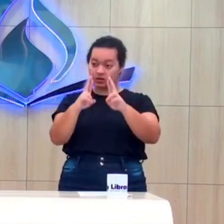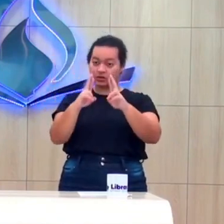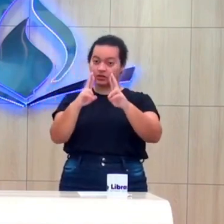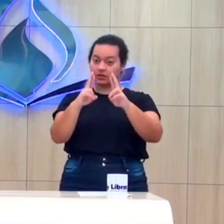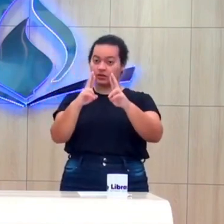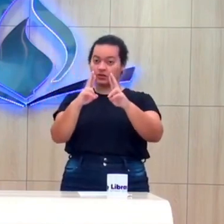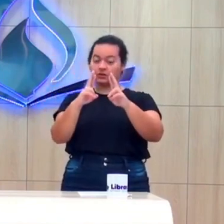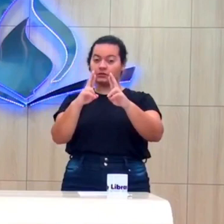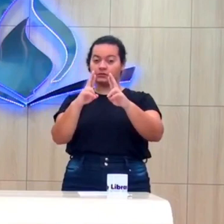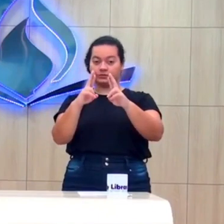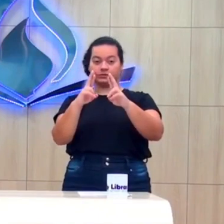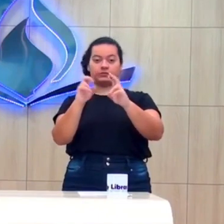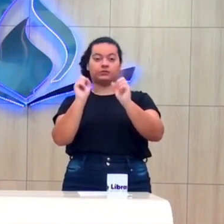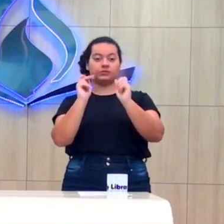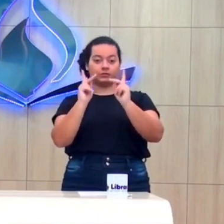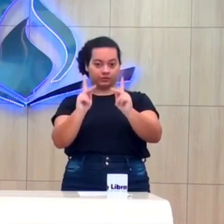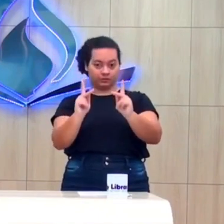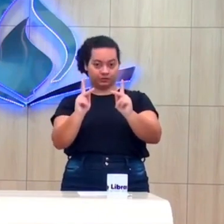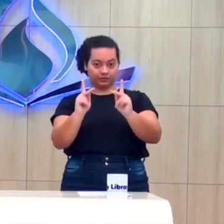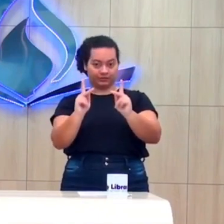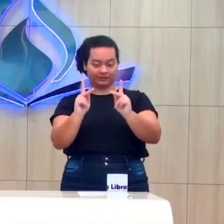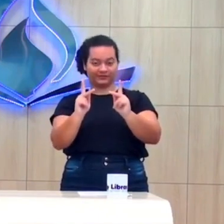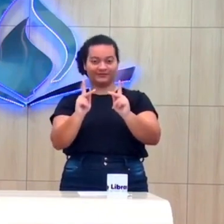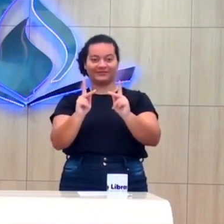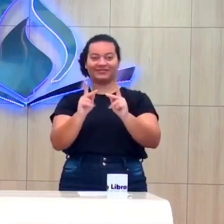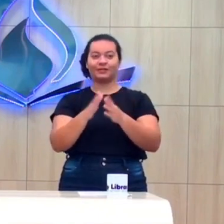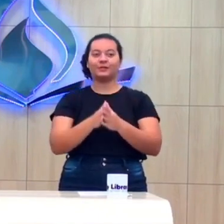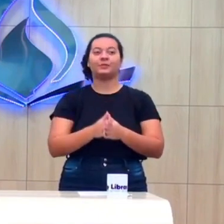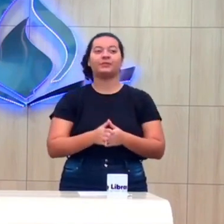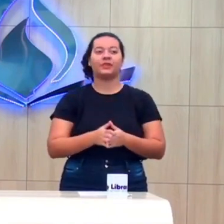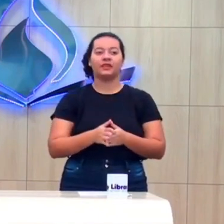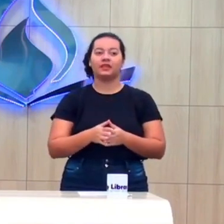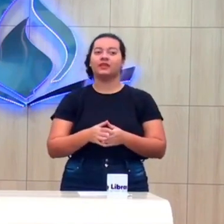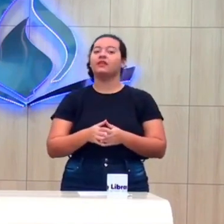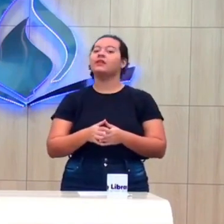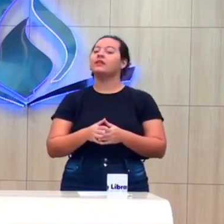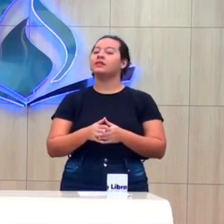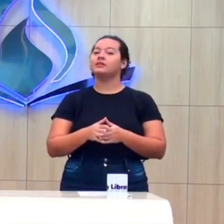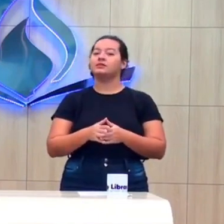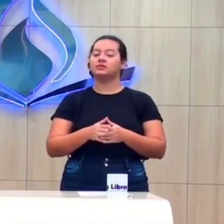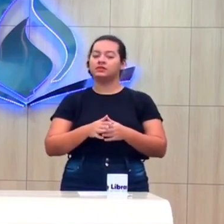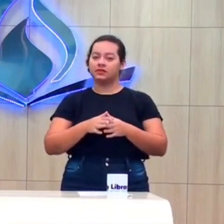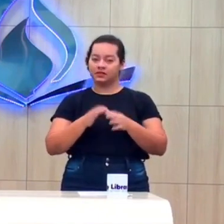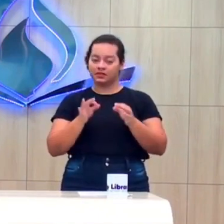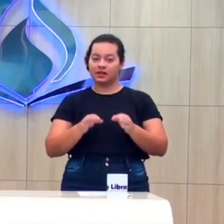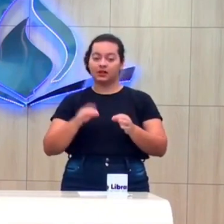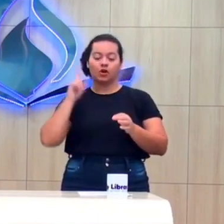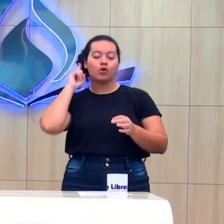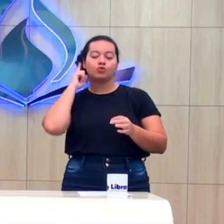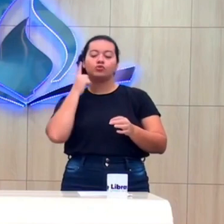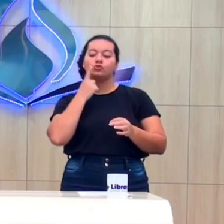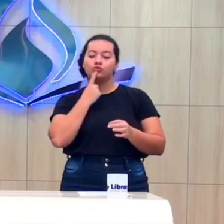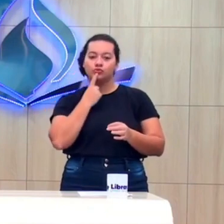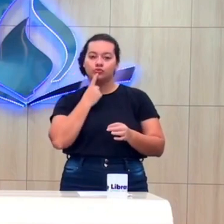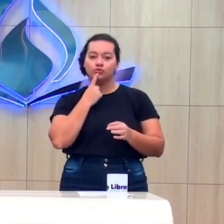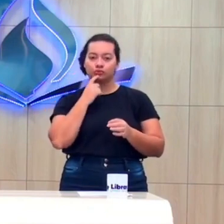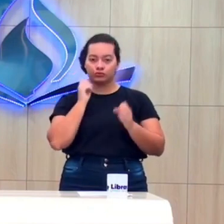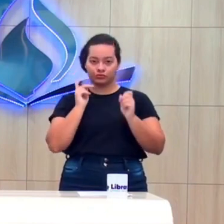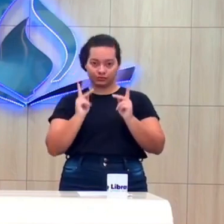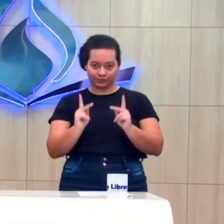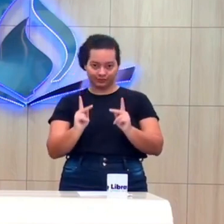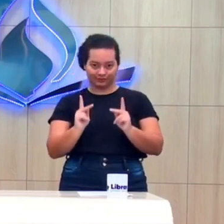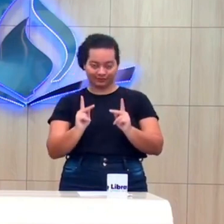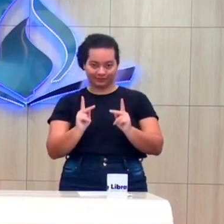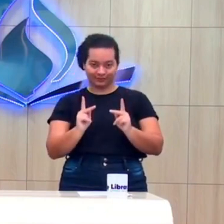de inclusão para todos, né? E especificamente a comunidade surda. Então,